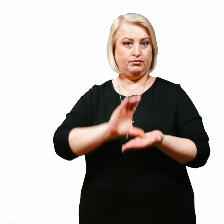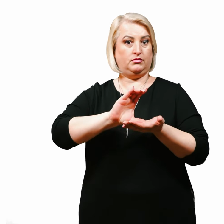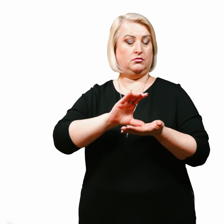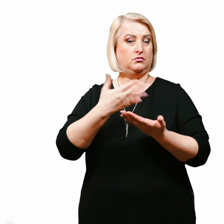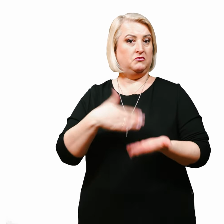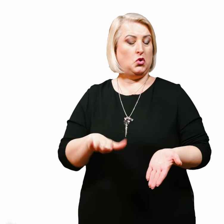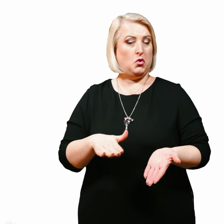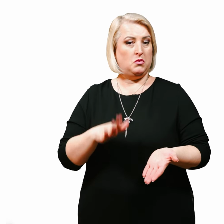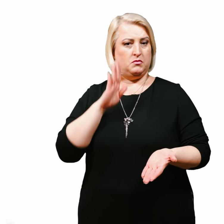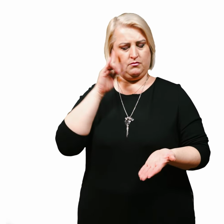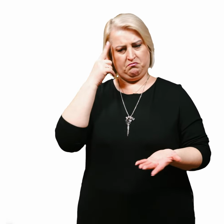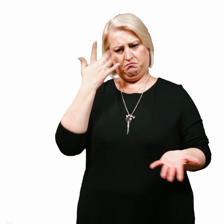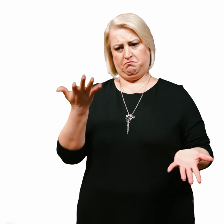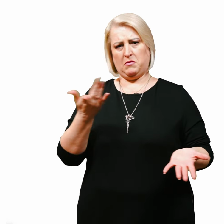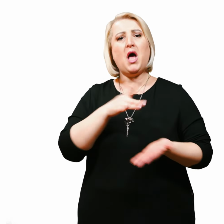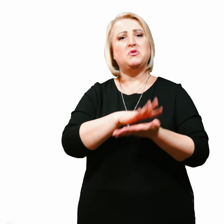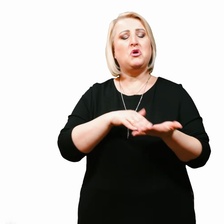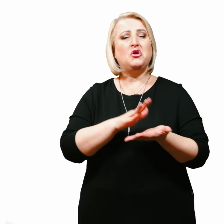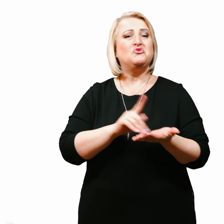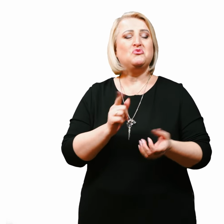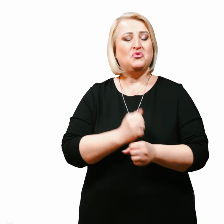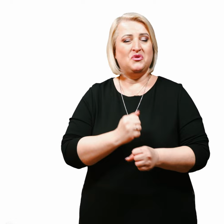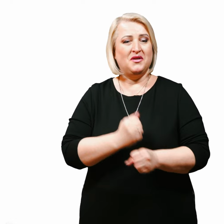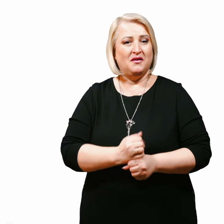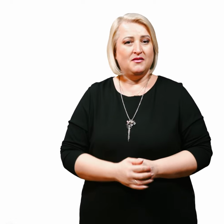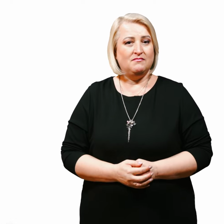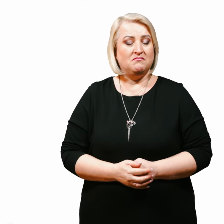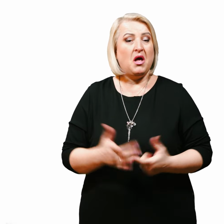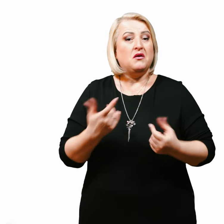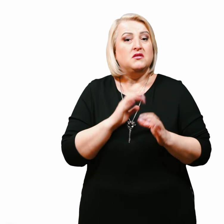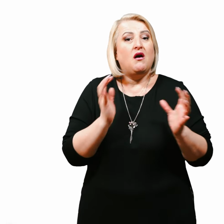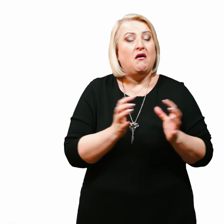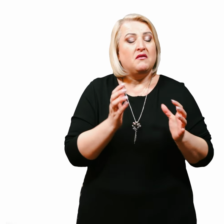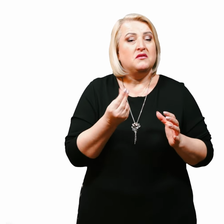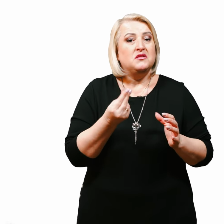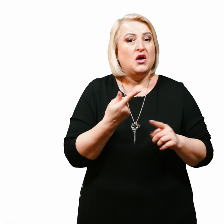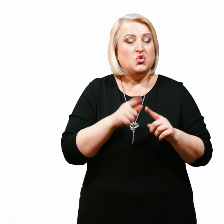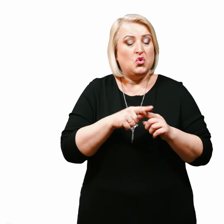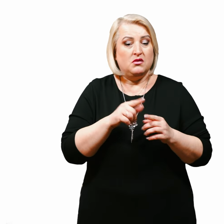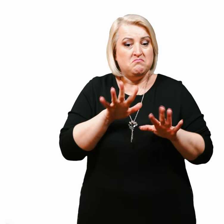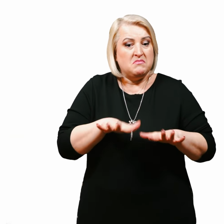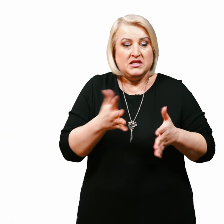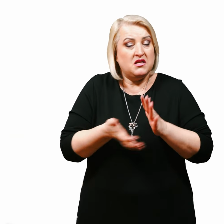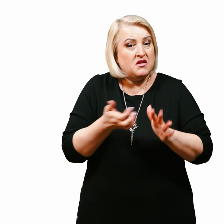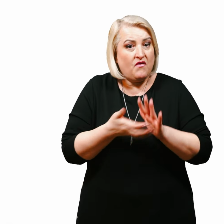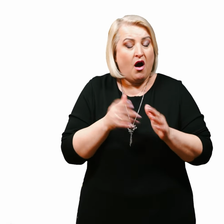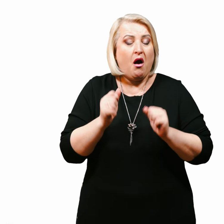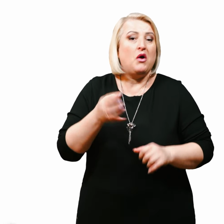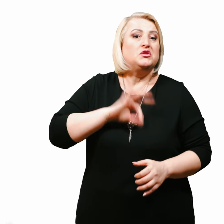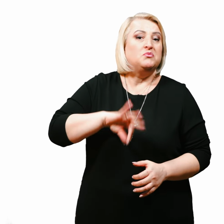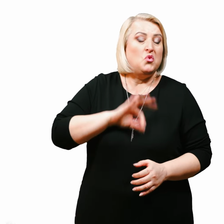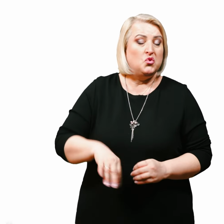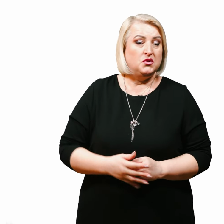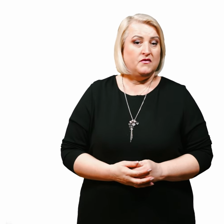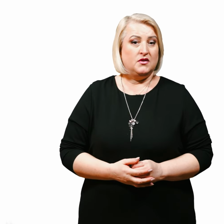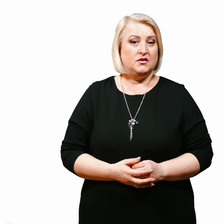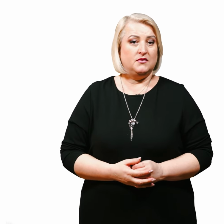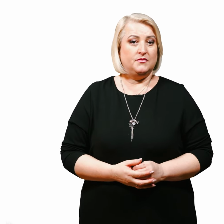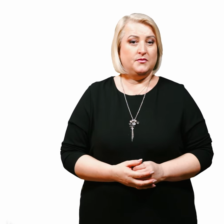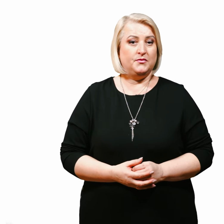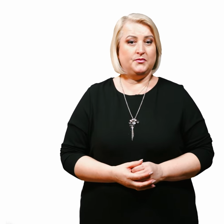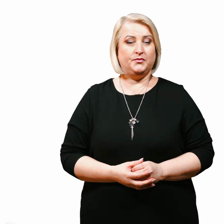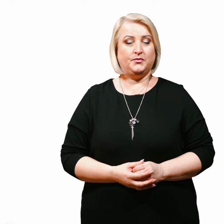она растерялась. Что делать дальше? Где хранить деньги, которые не помещаются, и как их использовать?